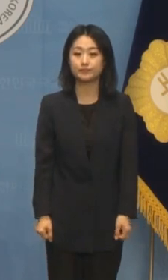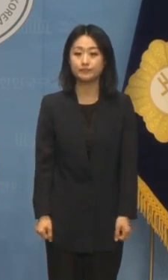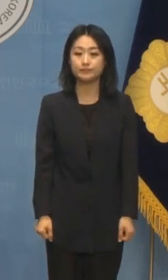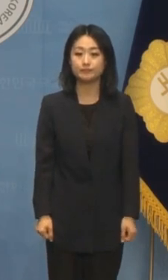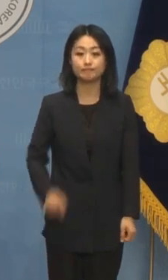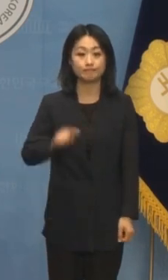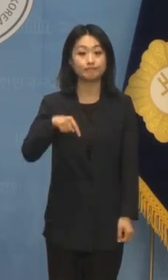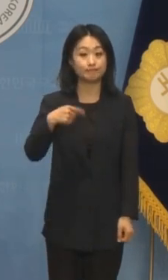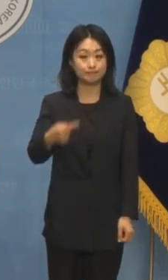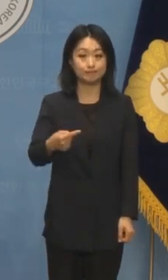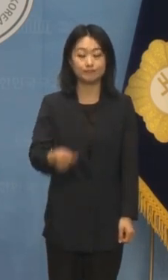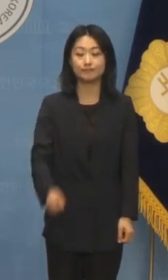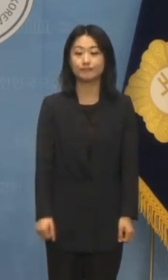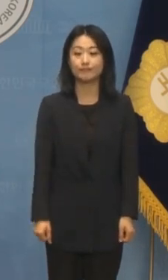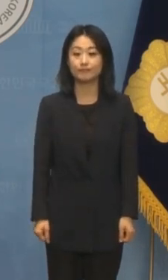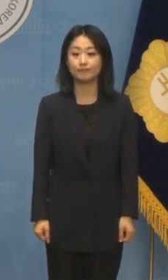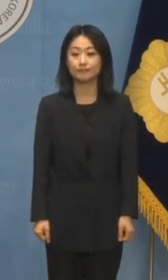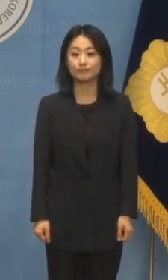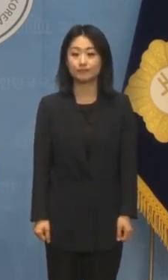다음입니다.